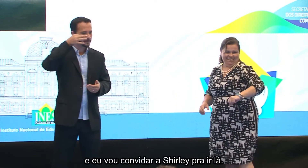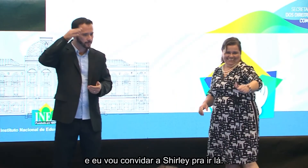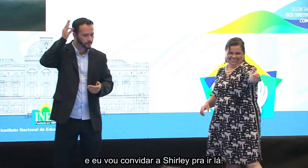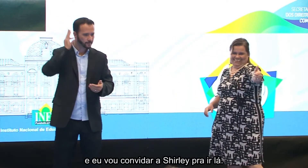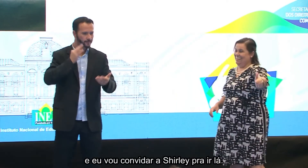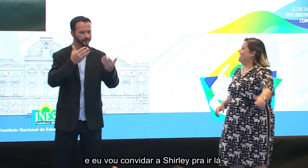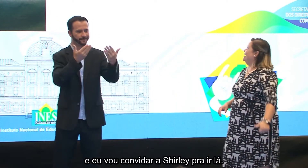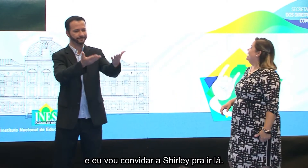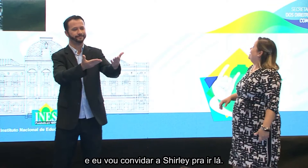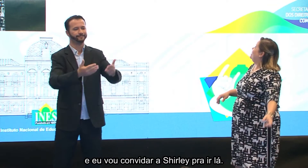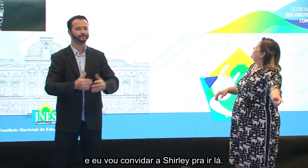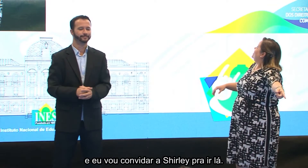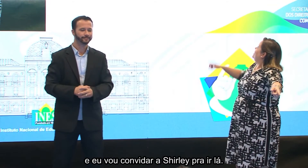e eu vou convidar a Shirley para ir lá.